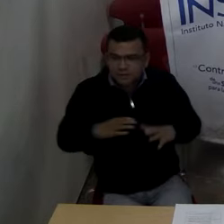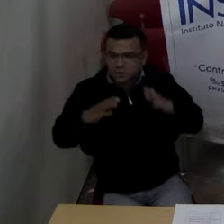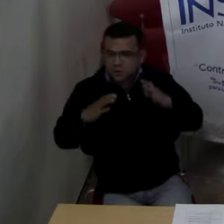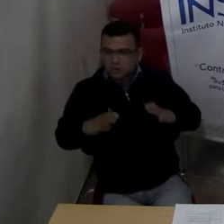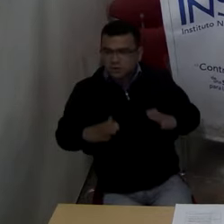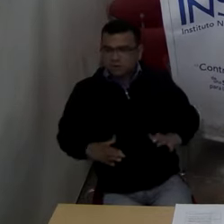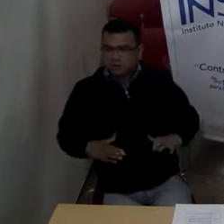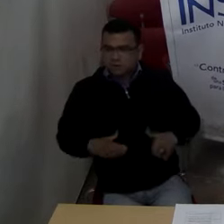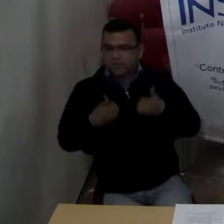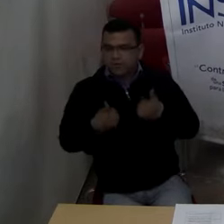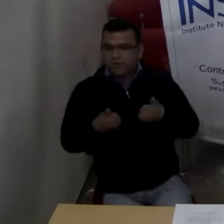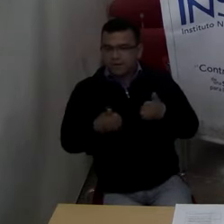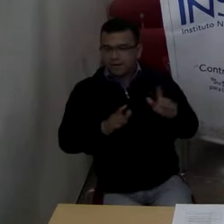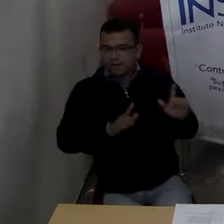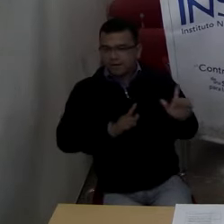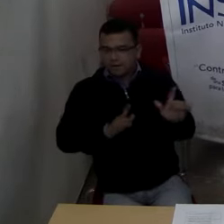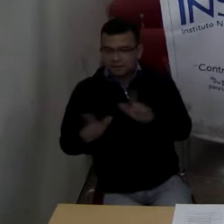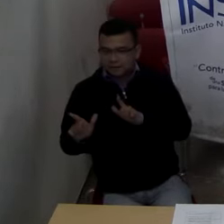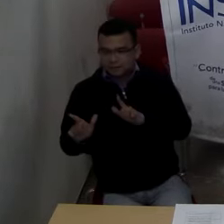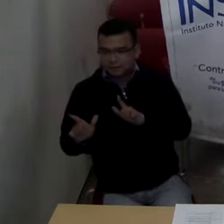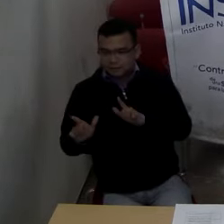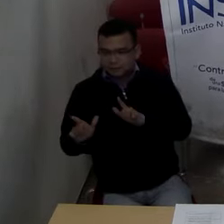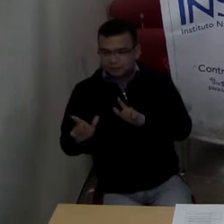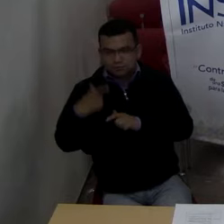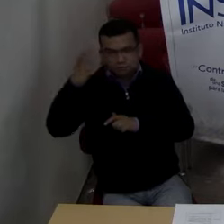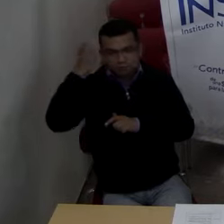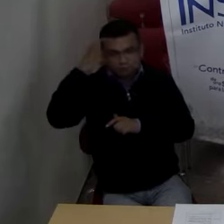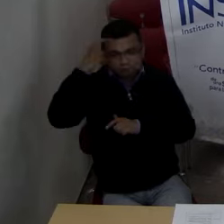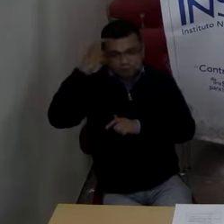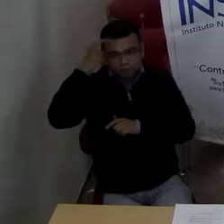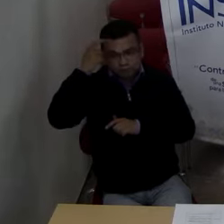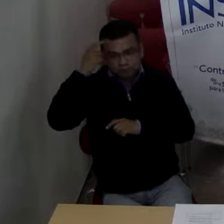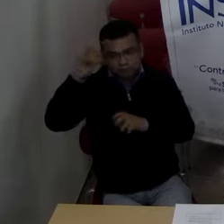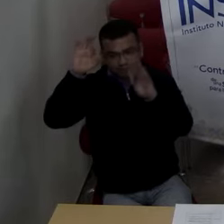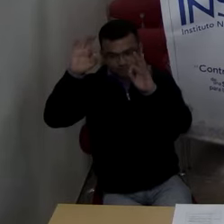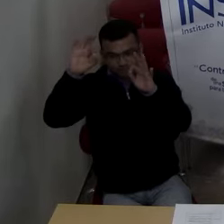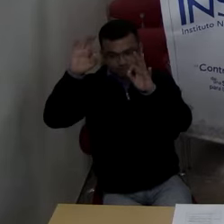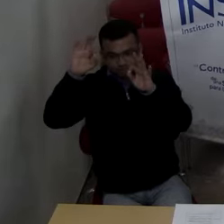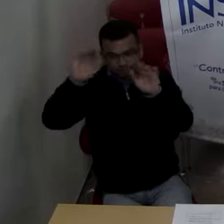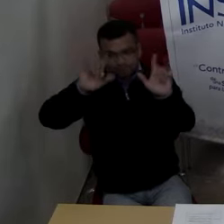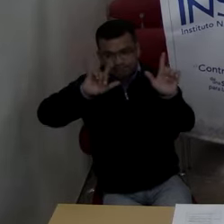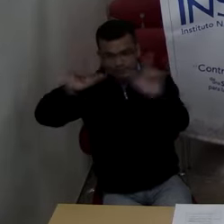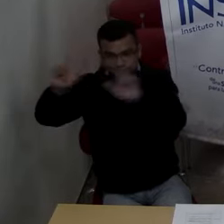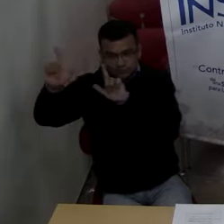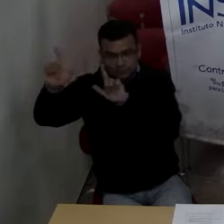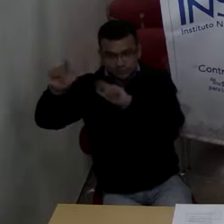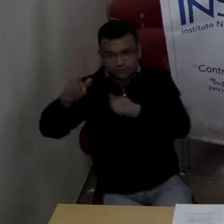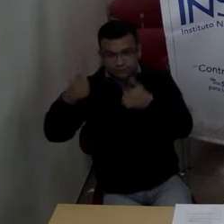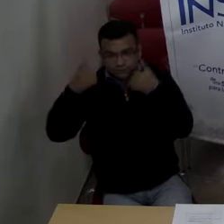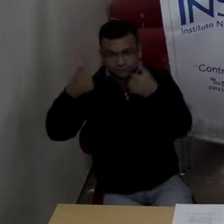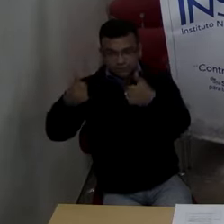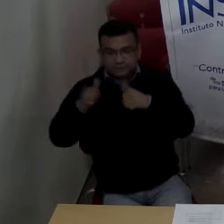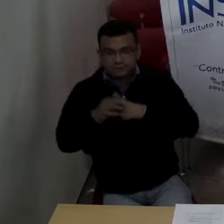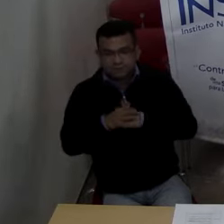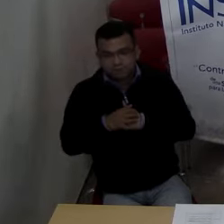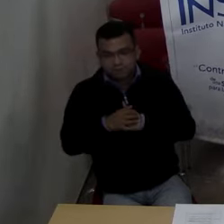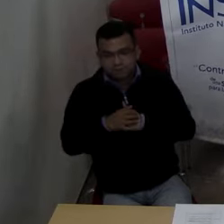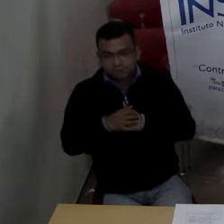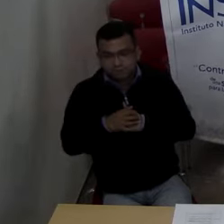emocionalmente, inclusive en cosas que parecerían obvias, pero en el asegurar